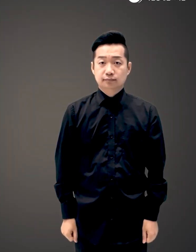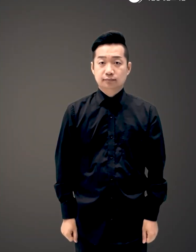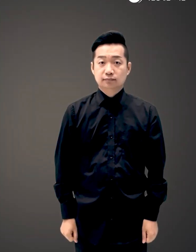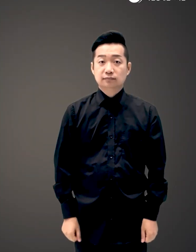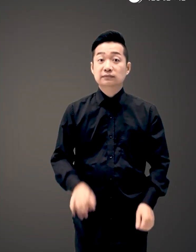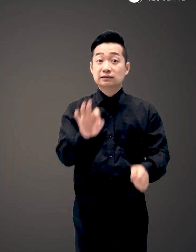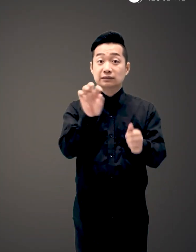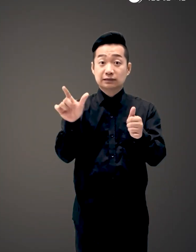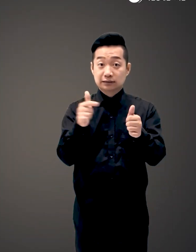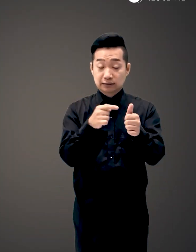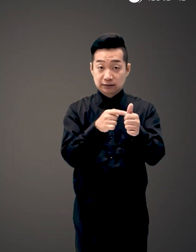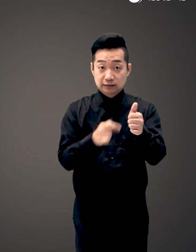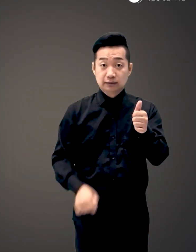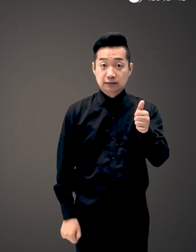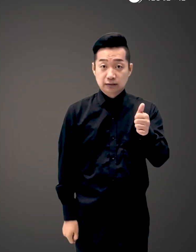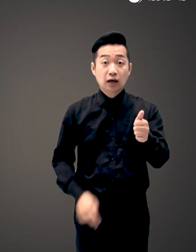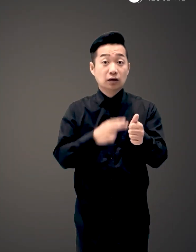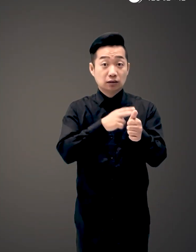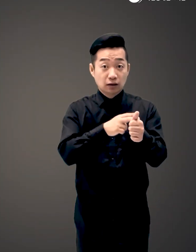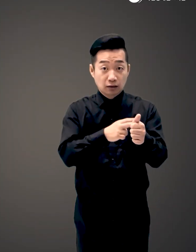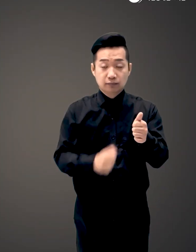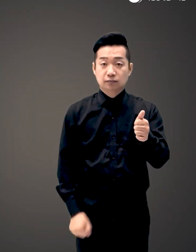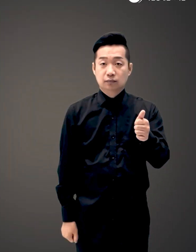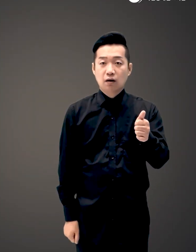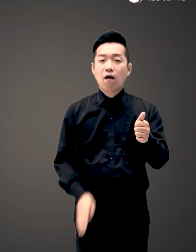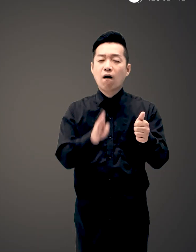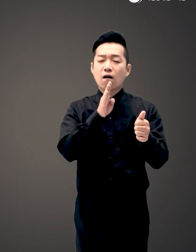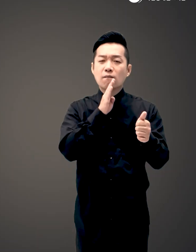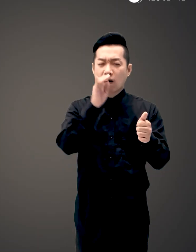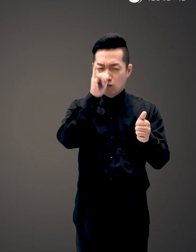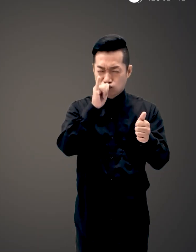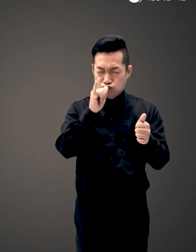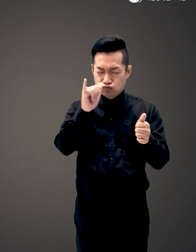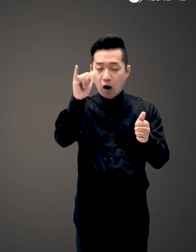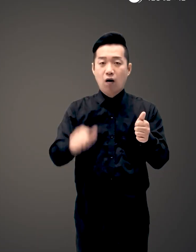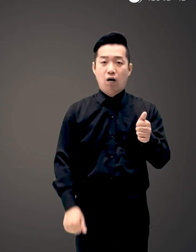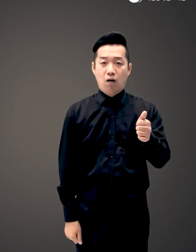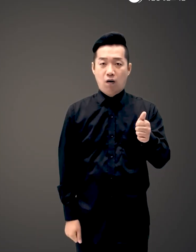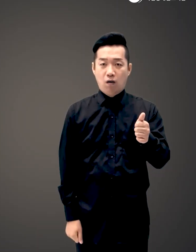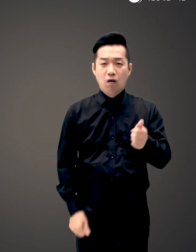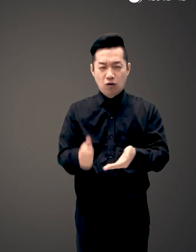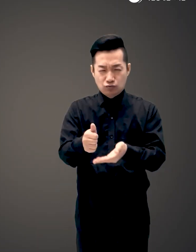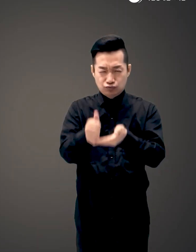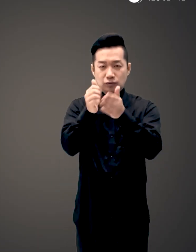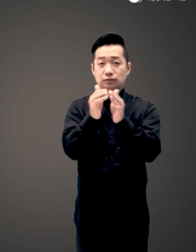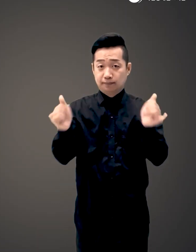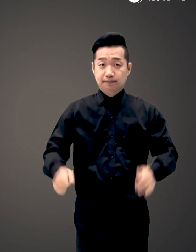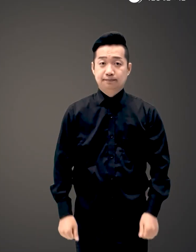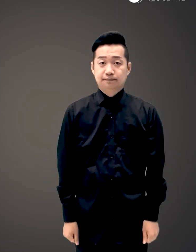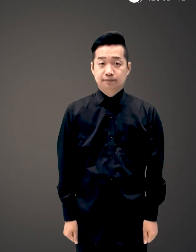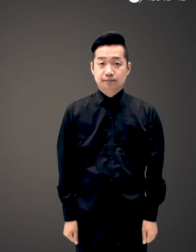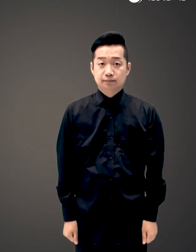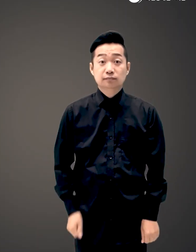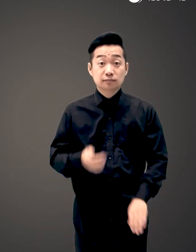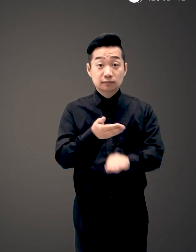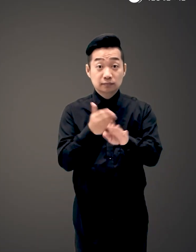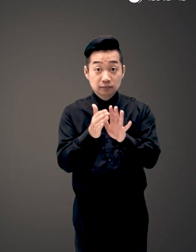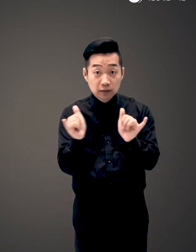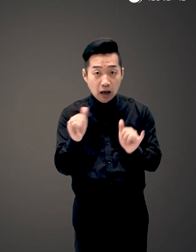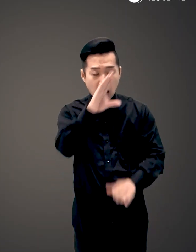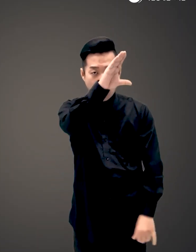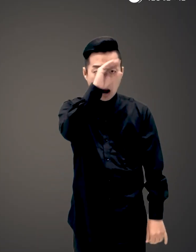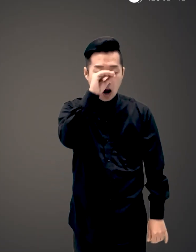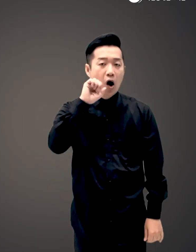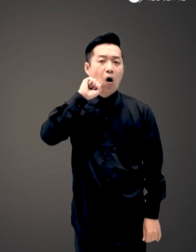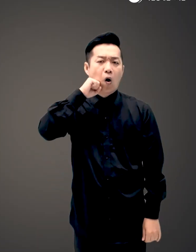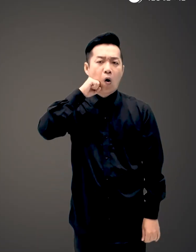그 안중근 의사는 역시 영웅이고 위인입니다. 그건 남이 감히 따라갈